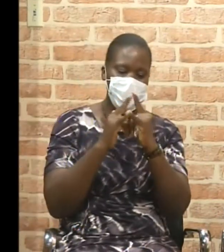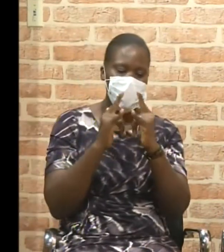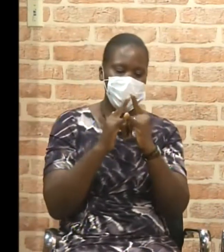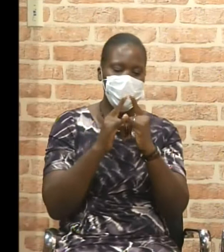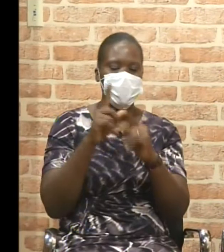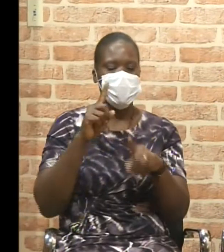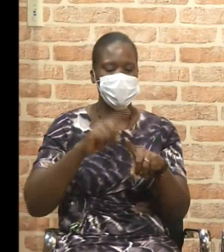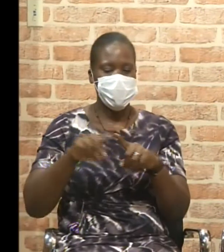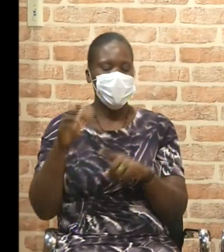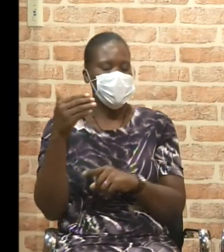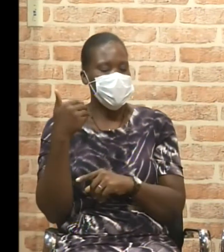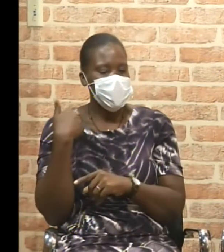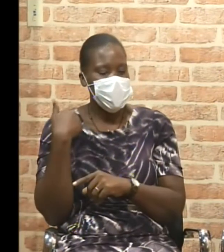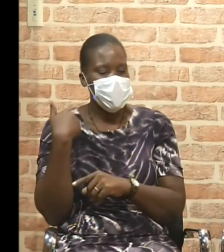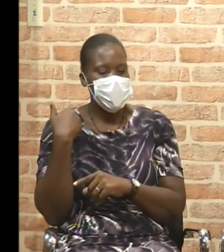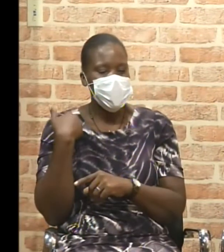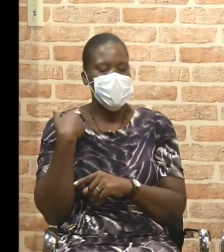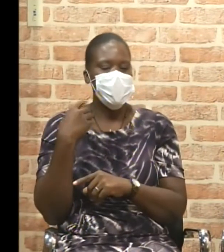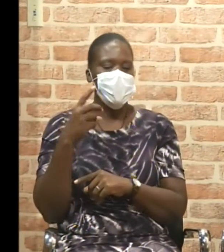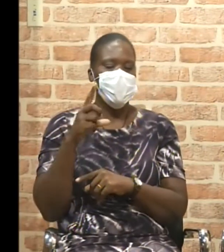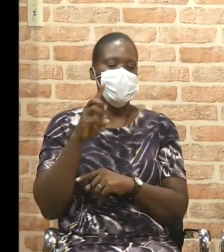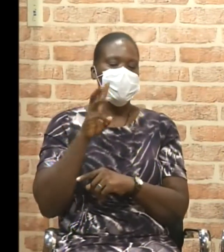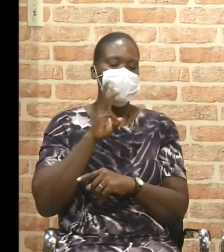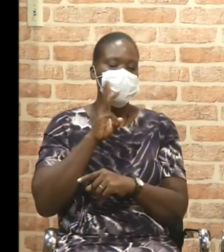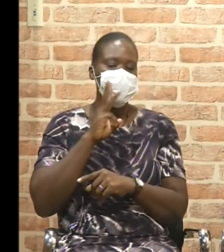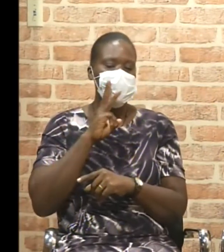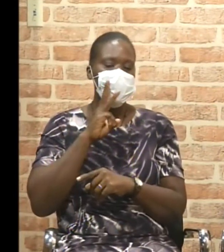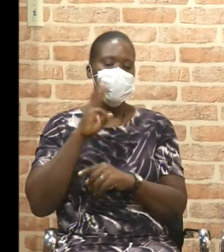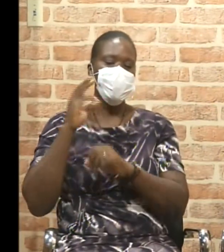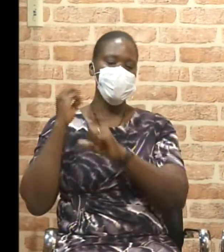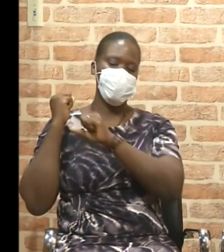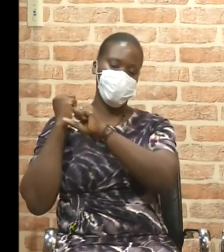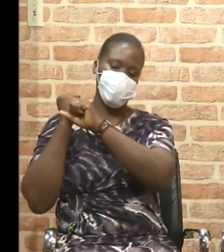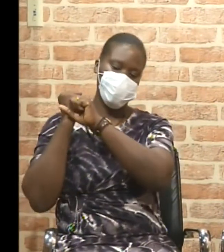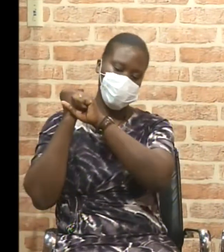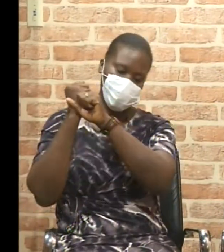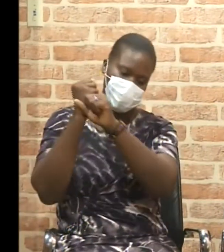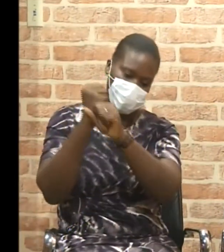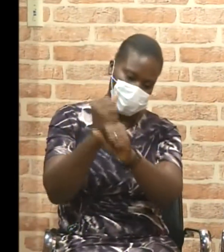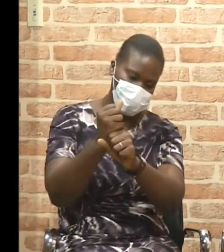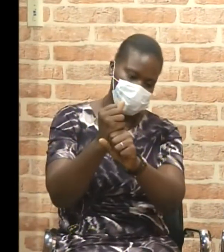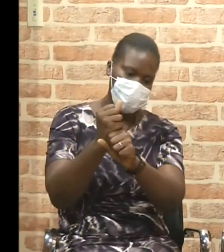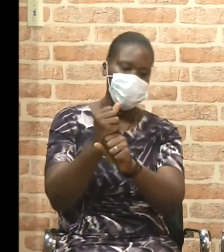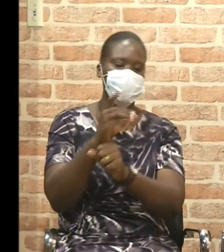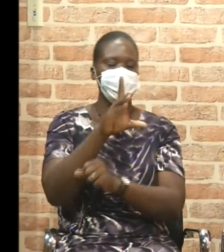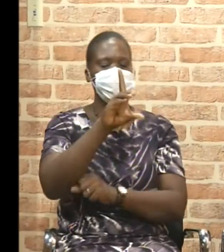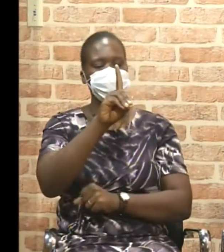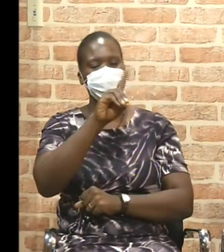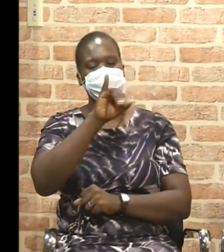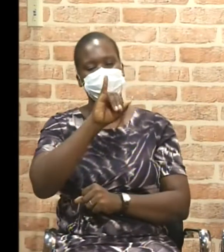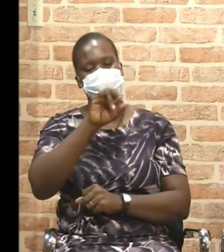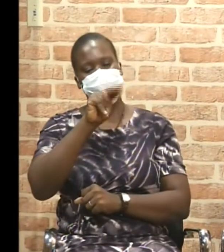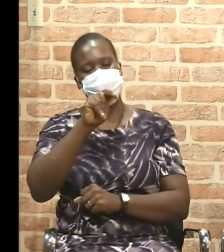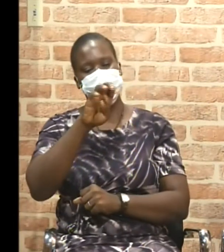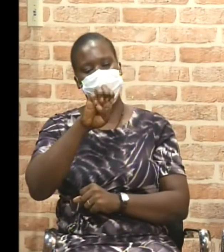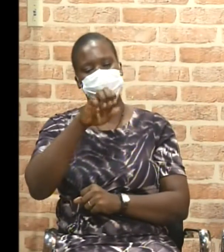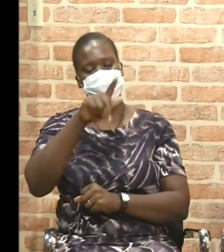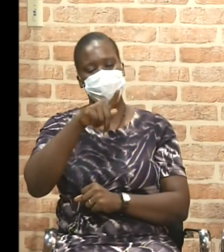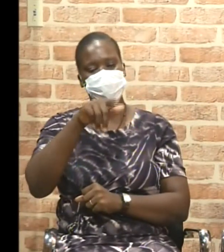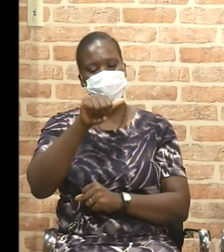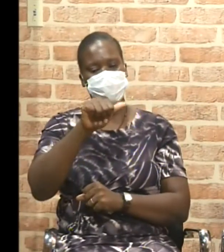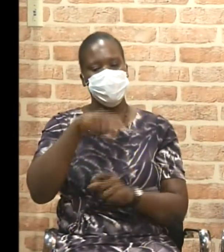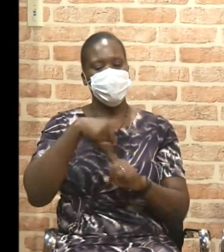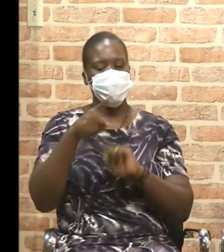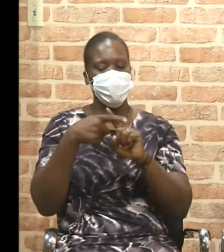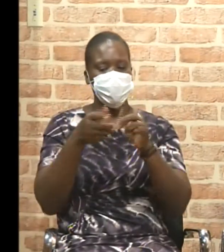gagné tout ça que les camions de l'eau dîner pas t'es approvisionné camion de l'eau même si c'est pas chaque jour mais de toute façon depuis au moins des fait